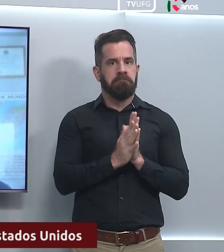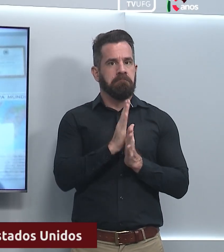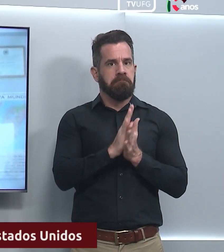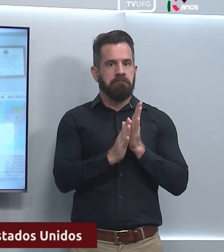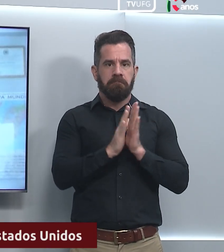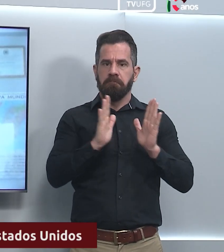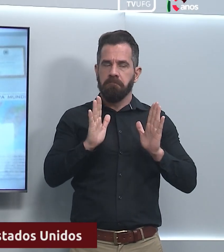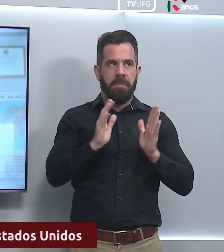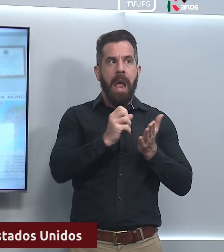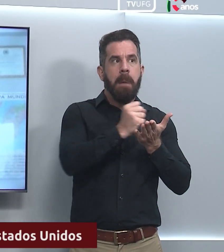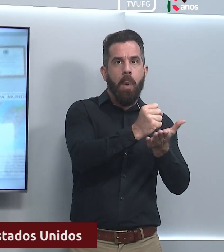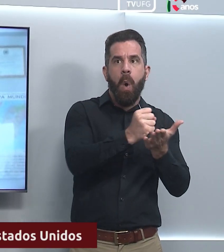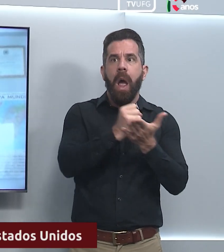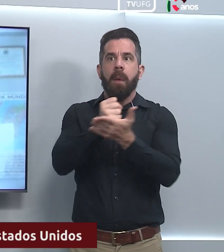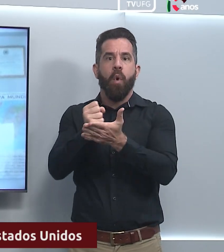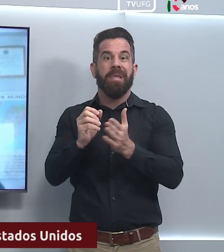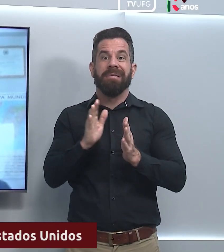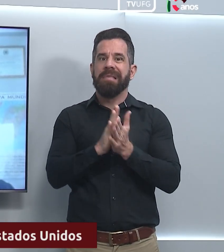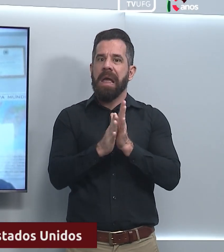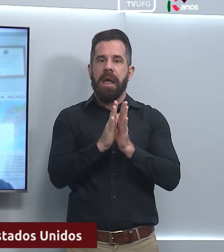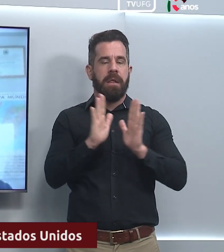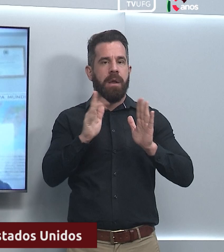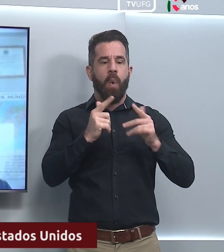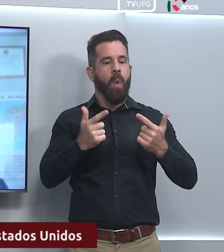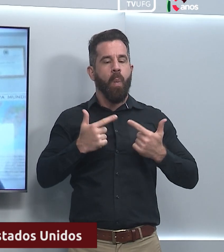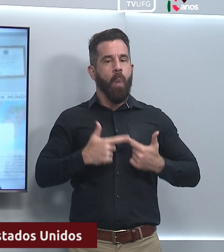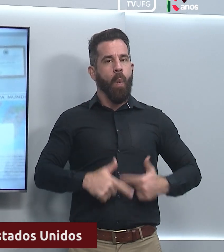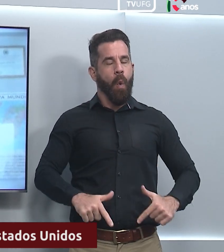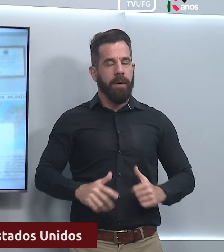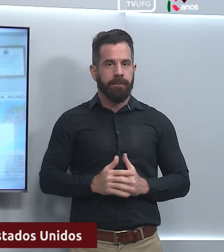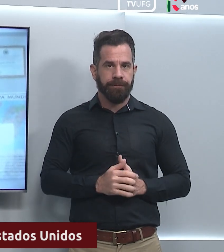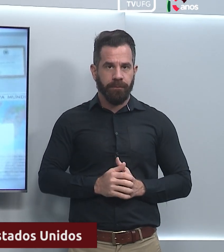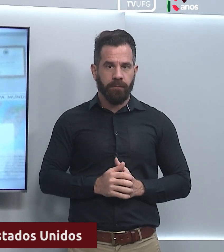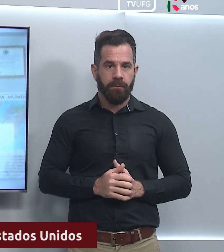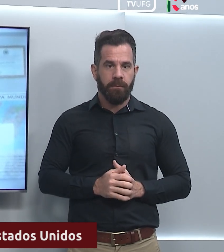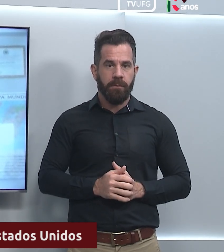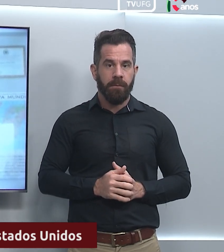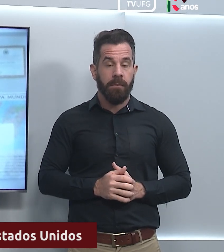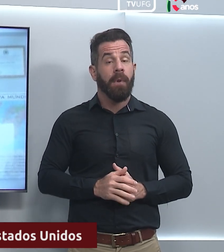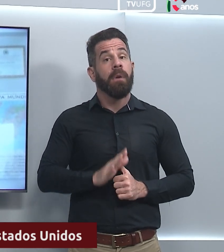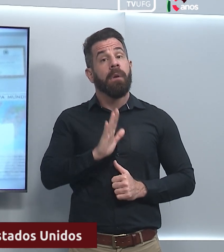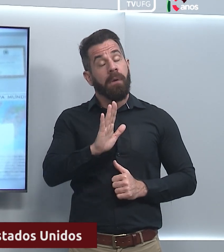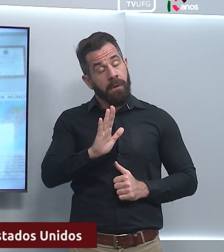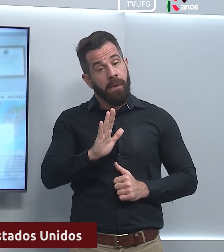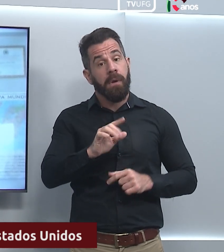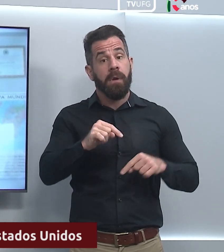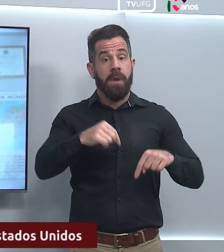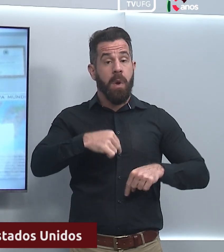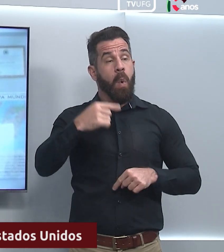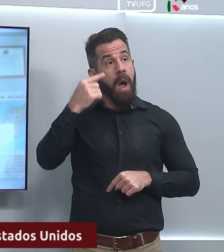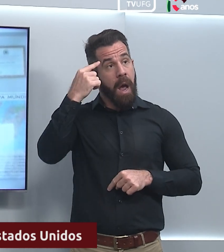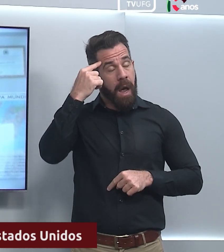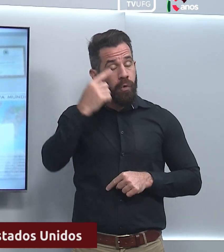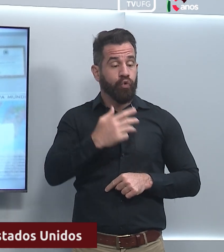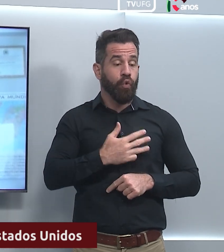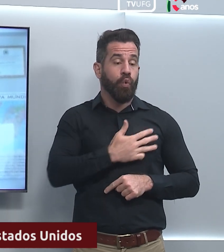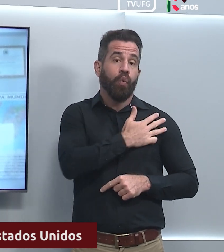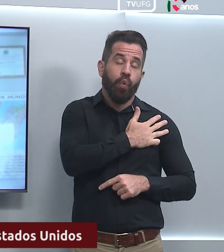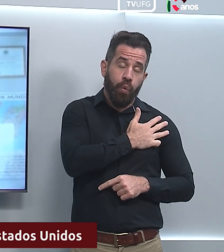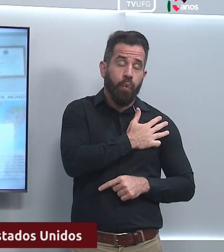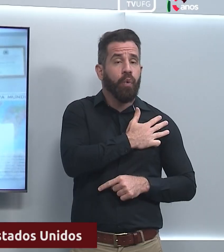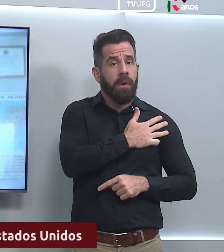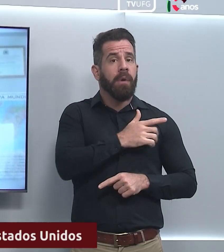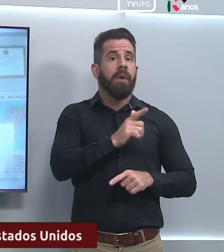à Venezuela e aos Estados Unidos. Nesse sentido, eu acredito que o presidente Lula tem mantido uma